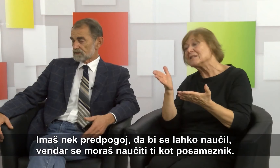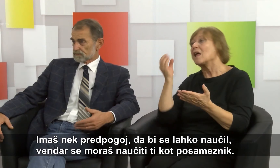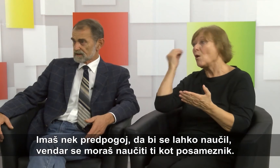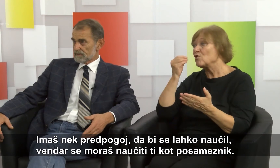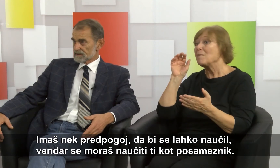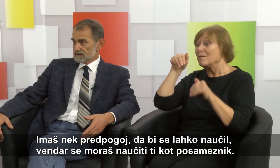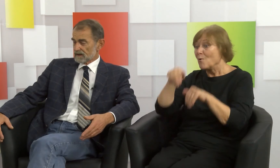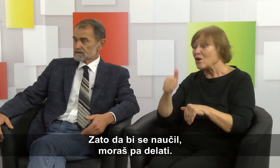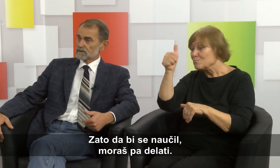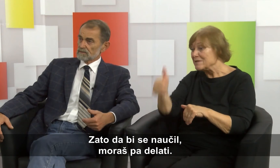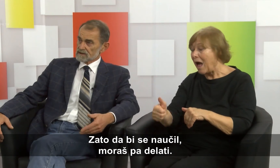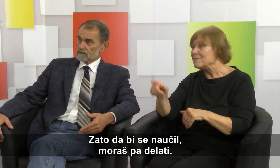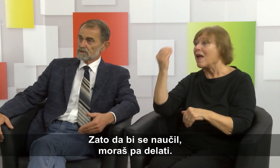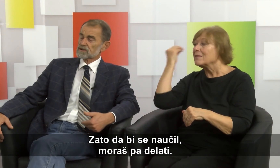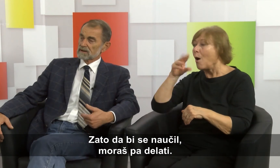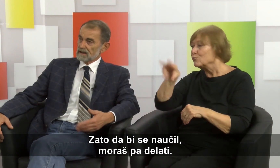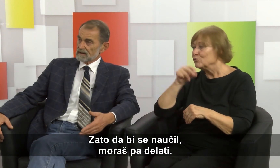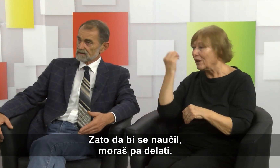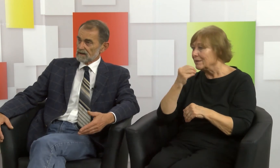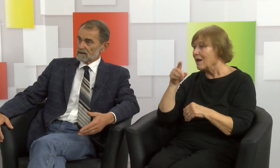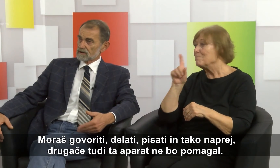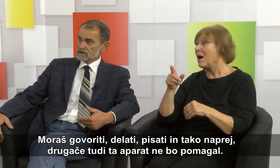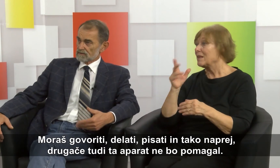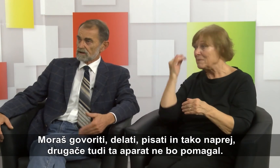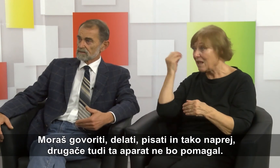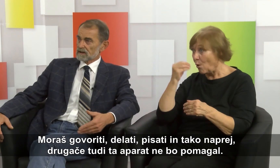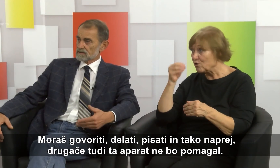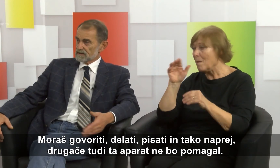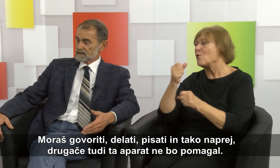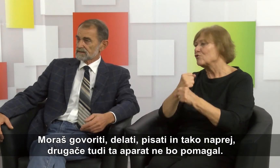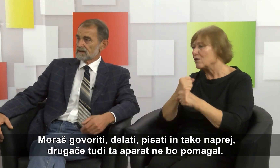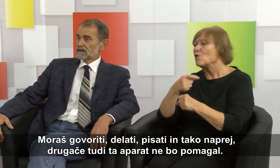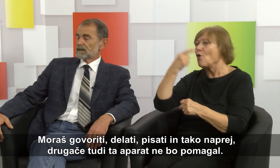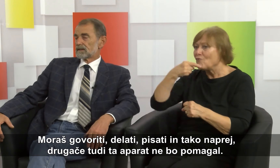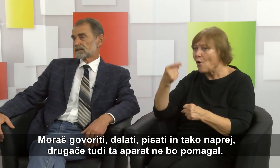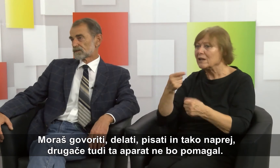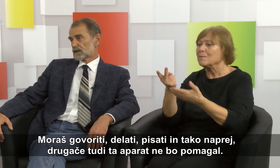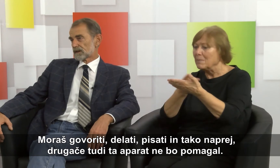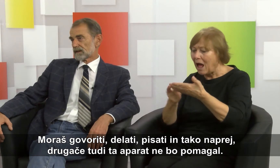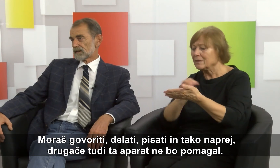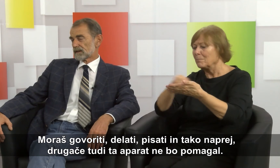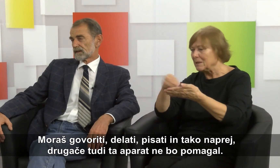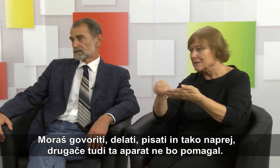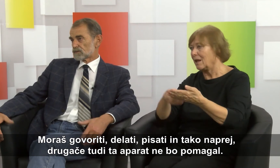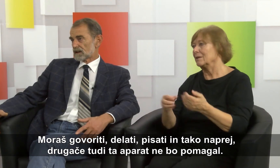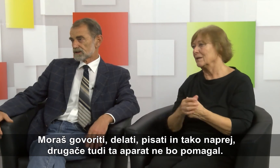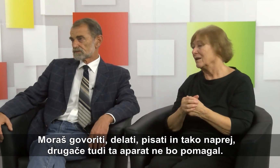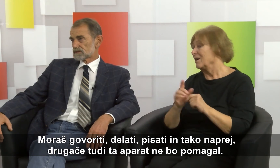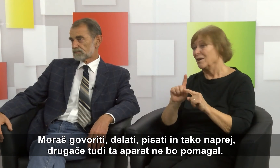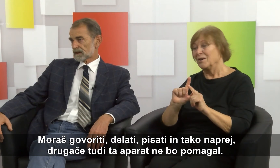kot posameznik. Zato, da bi se naučil, moraš pa delati. Moraš govoriti, brati, pisati in tako naprej. Drugače tudi aparat